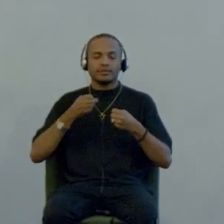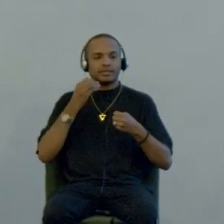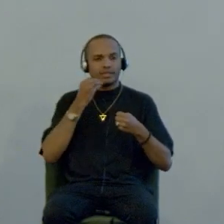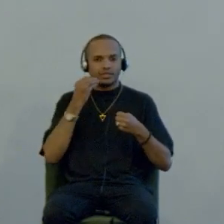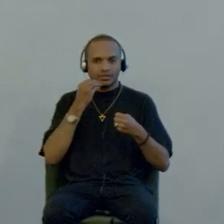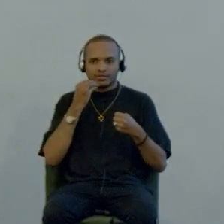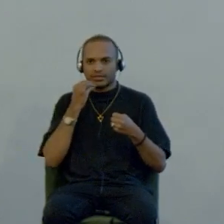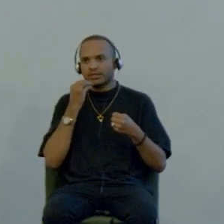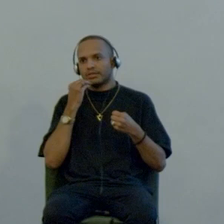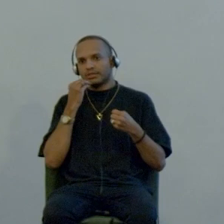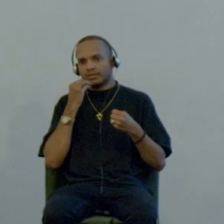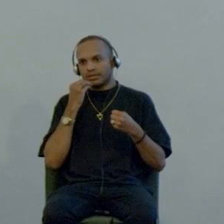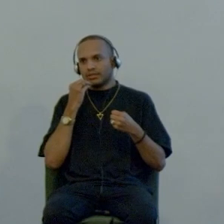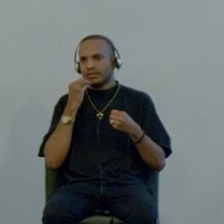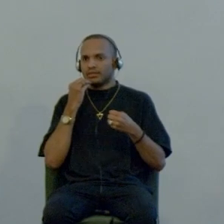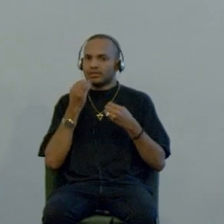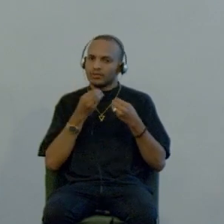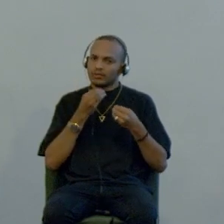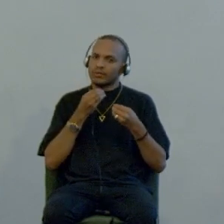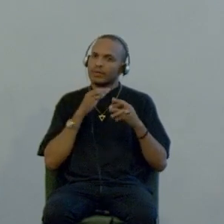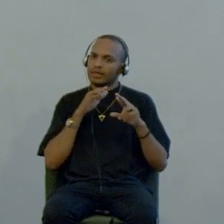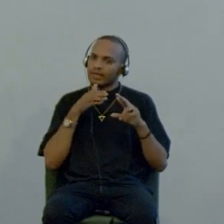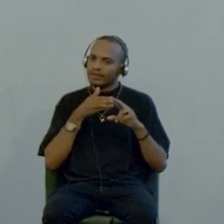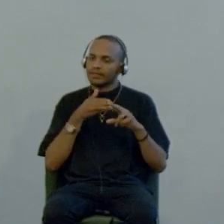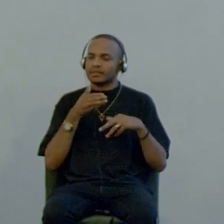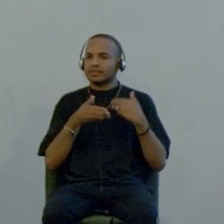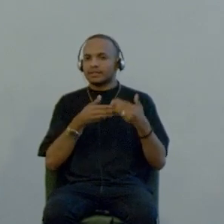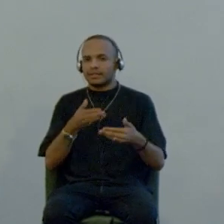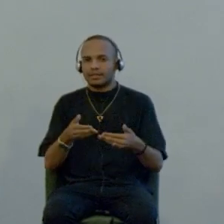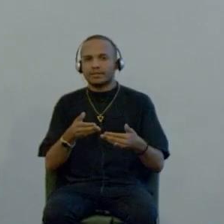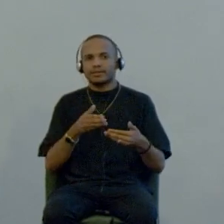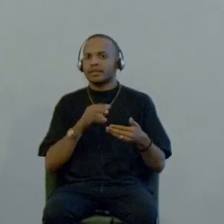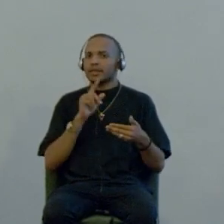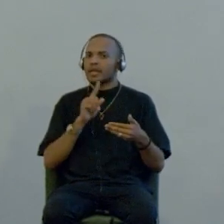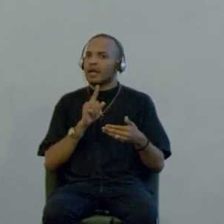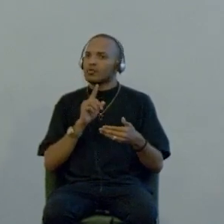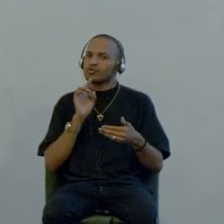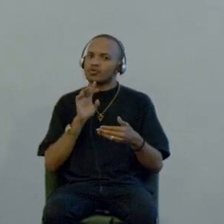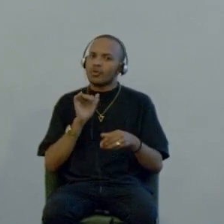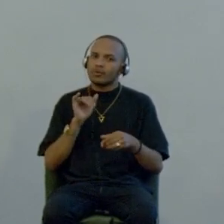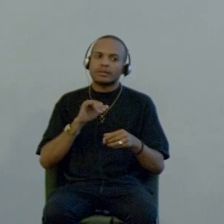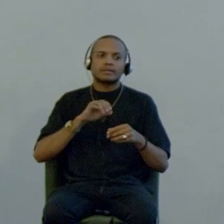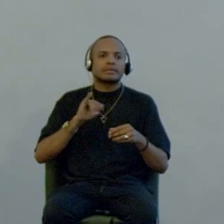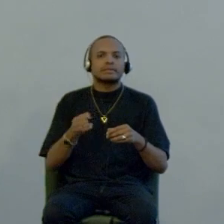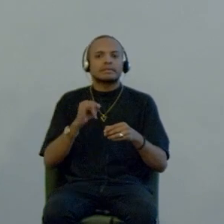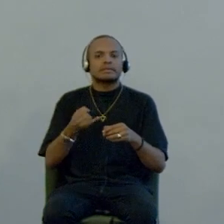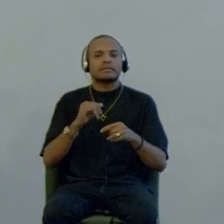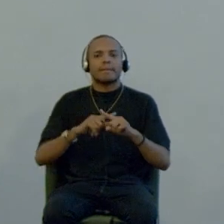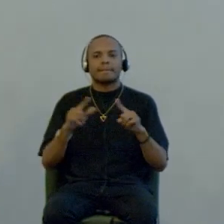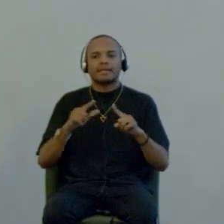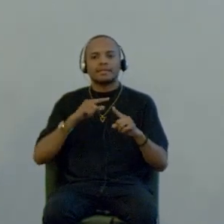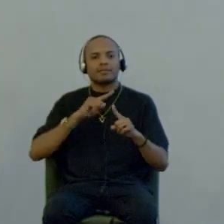non pas les ressources extractivistes, mais la multiplication des sources. On pourrait en